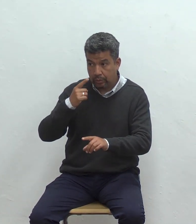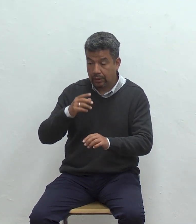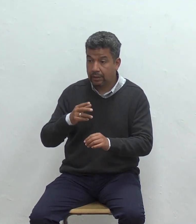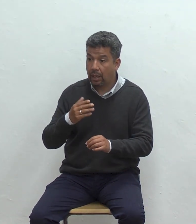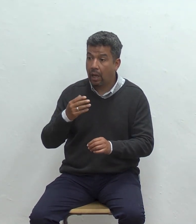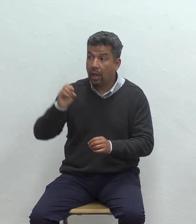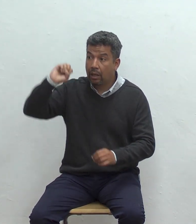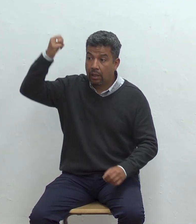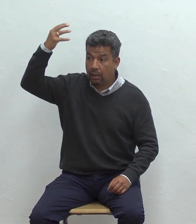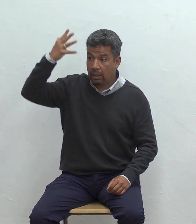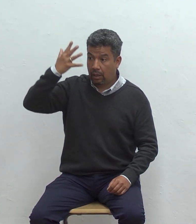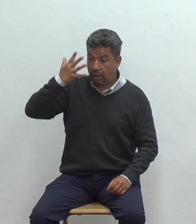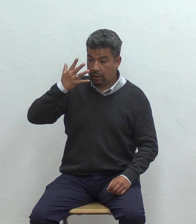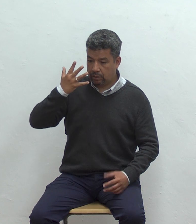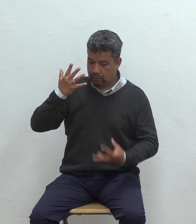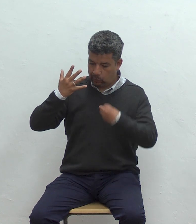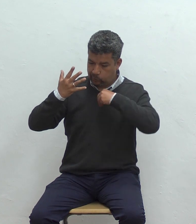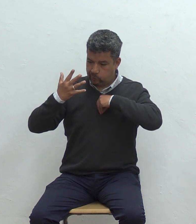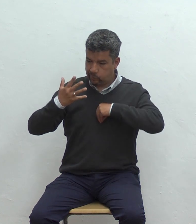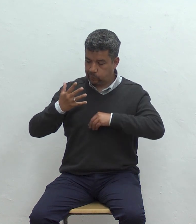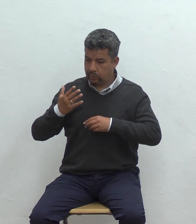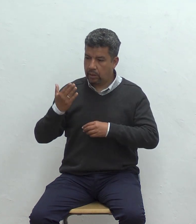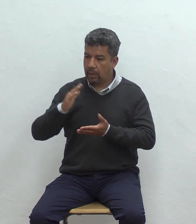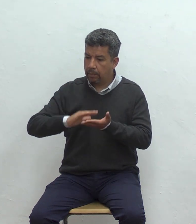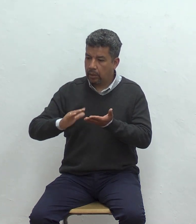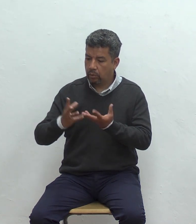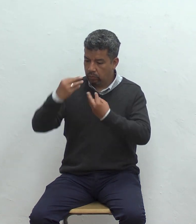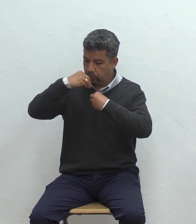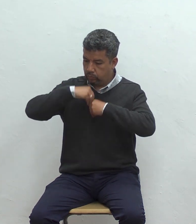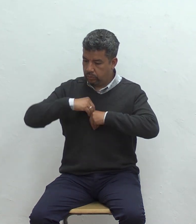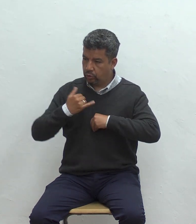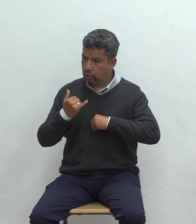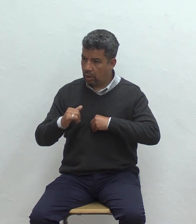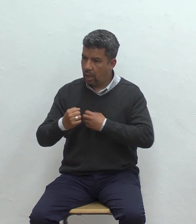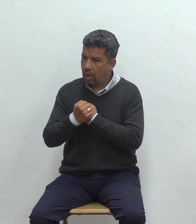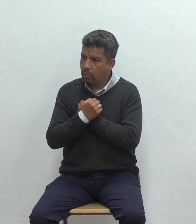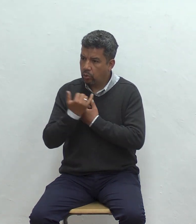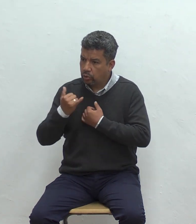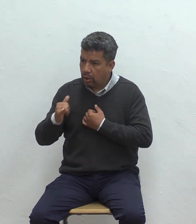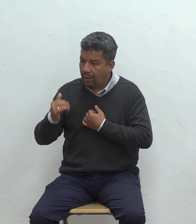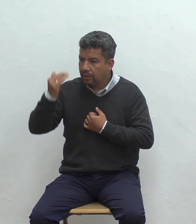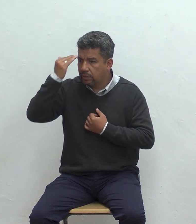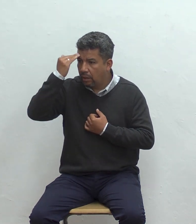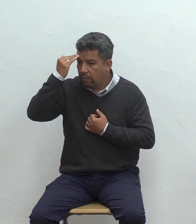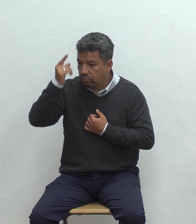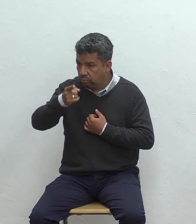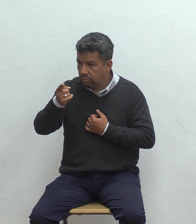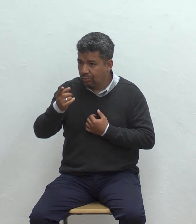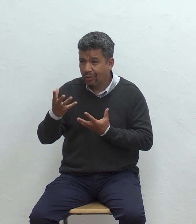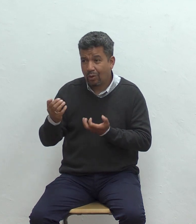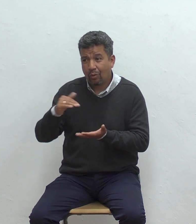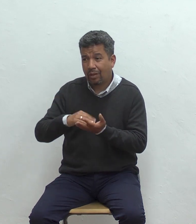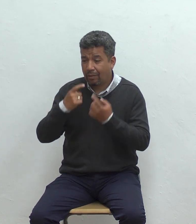probado la gracia, una vez usted ha probado el perdón, una vez usted ha probado el amor, ¿sabe qué? No